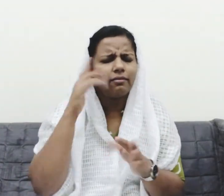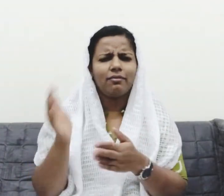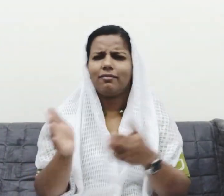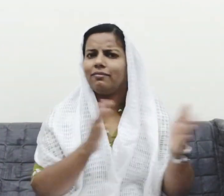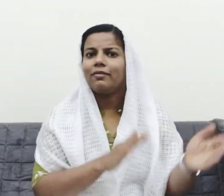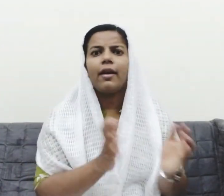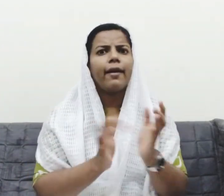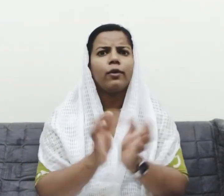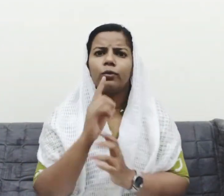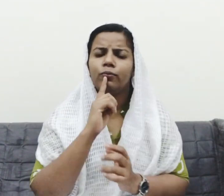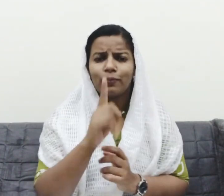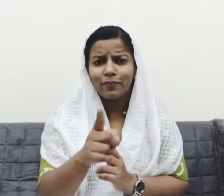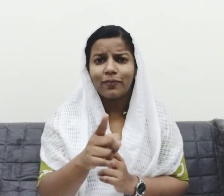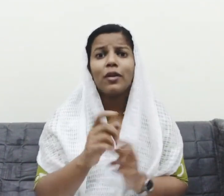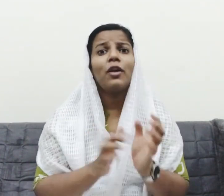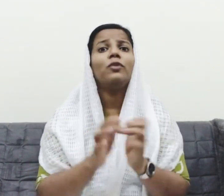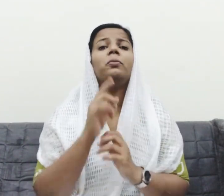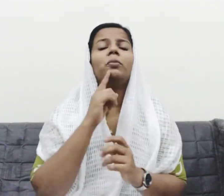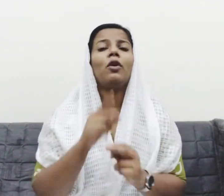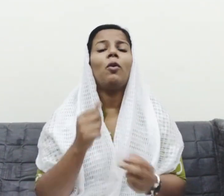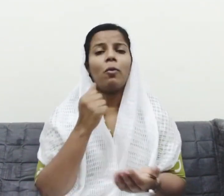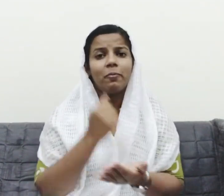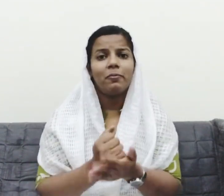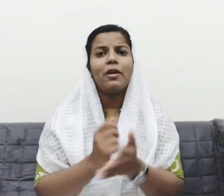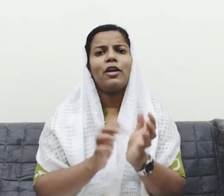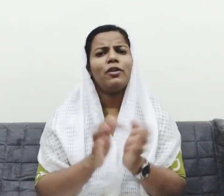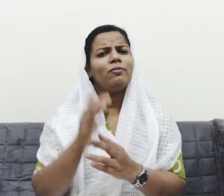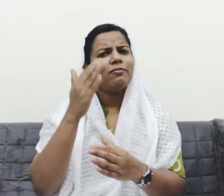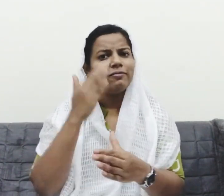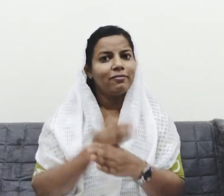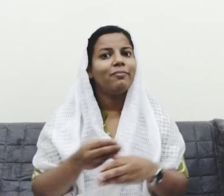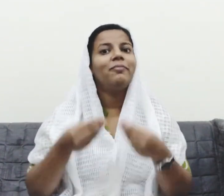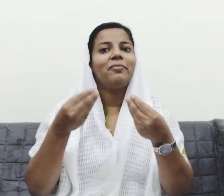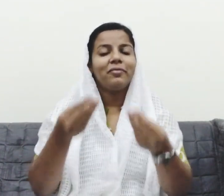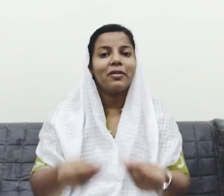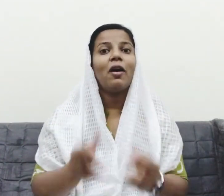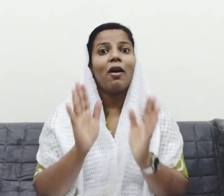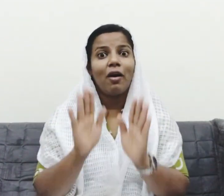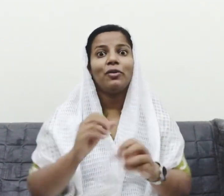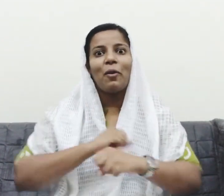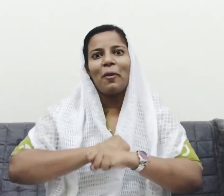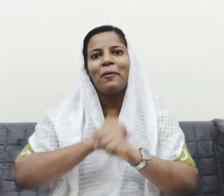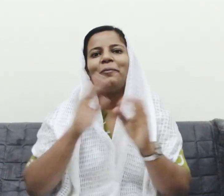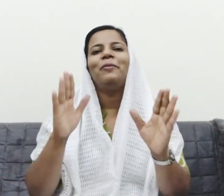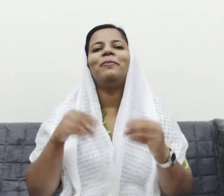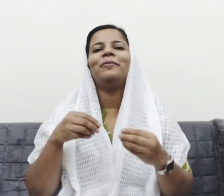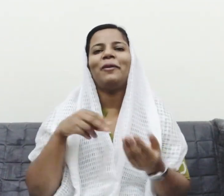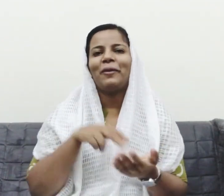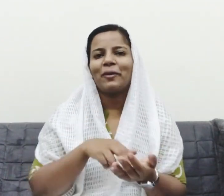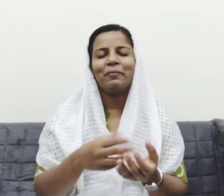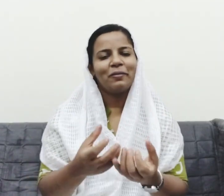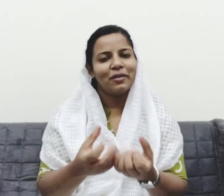അതൊന്നുമല്ല വിഷയം. കർത്താവല്ലേ പറഞ്ഞത്? കർത്താവ് നിവർത്തിച്ചു തരുമെന്ന് വിശ്വസിച്ചാൽ അത് നമുക്ക് അത്ഭുതമായി പ്രാപിക്കാൻ കഴിയും.